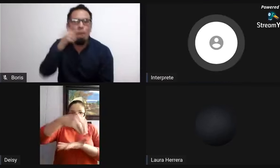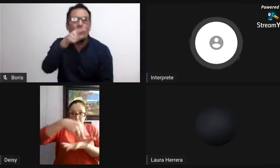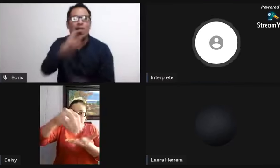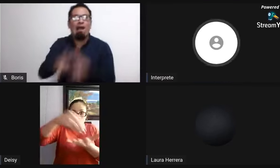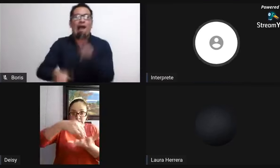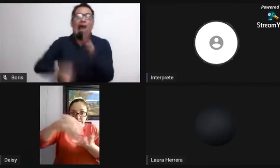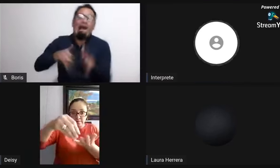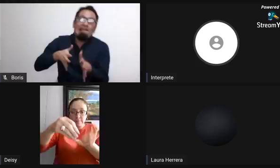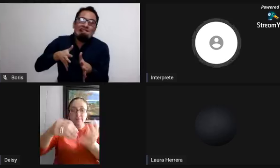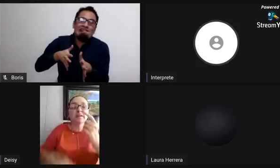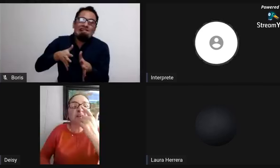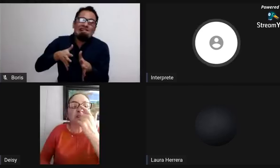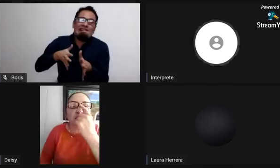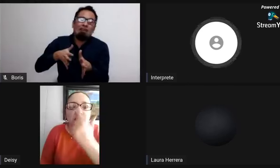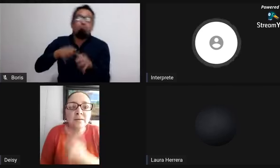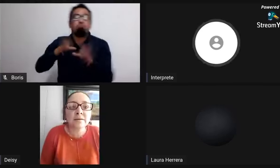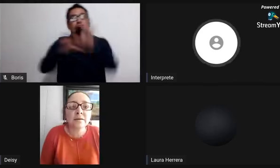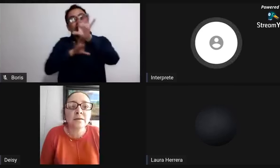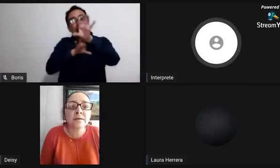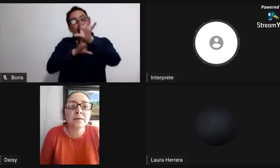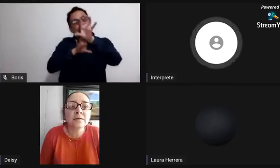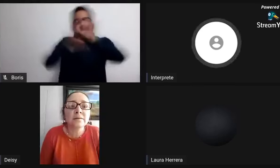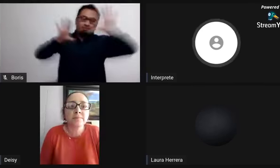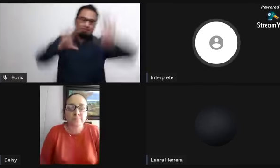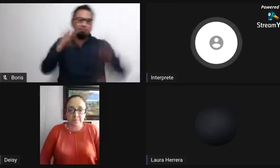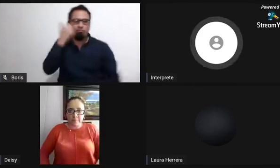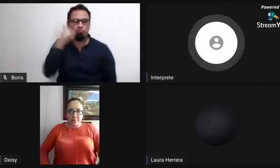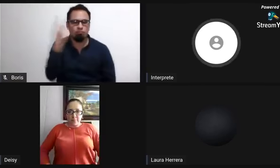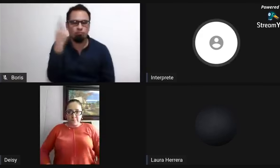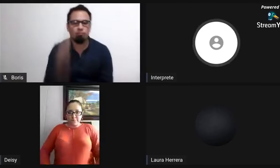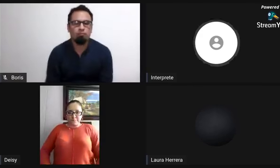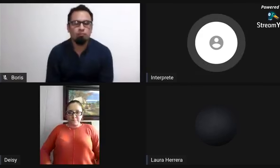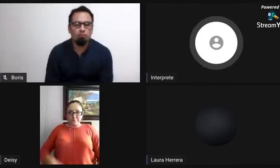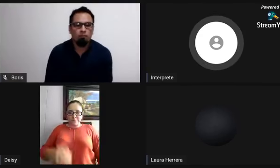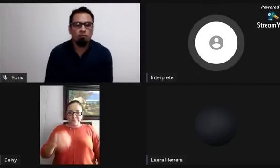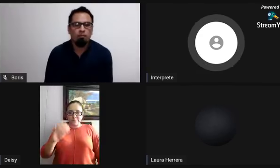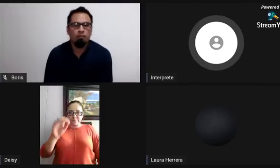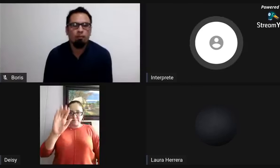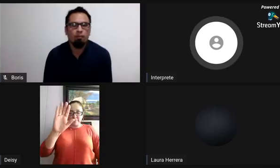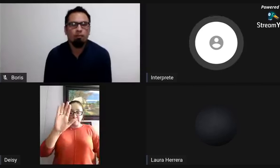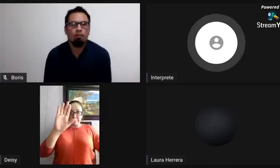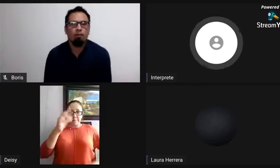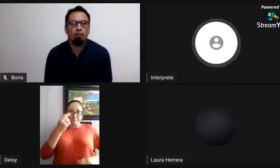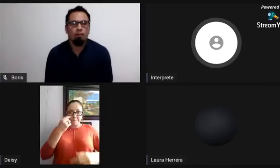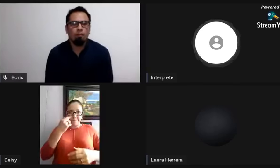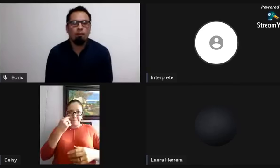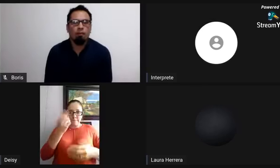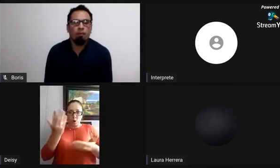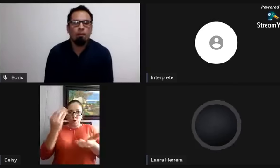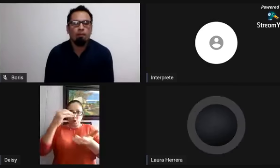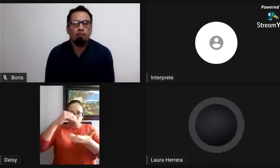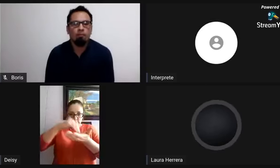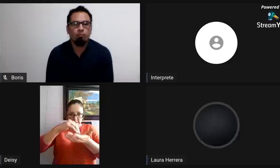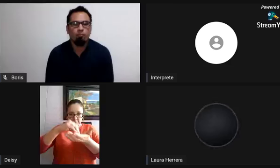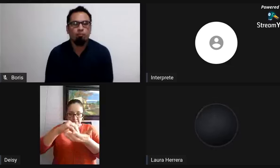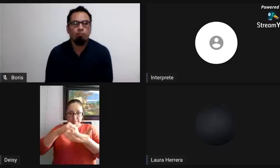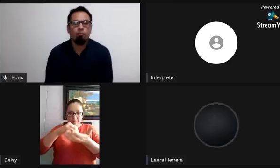¿Podrías repetir, por favor? Es que el video se quedó congelado por un momento y no te logré entender la pregunta. Ok, bueno,